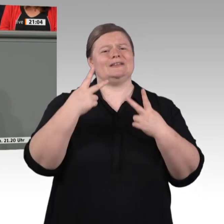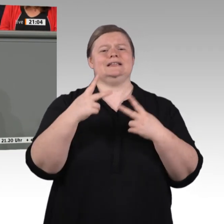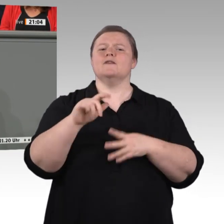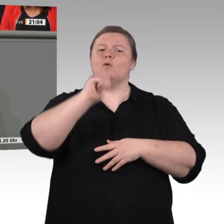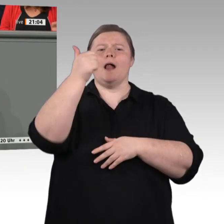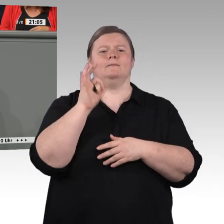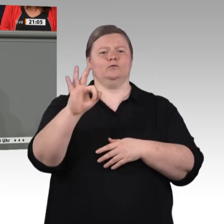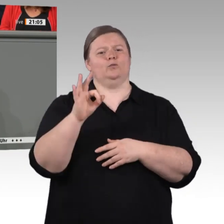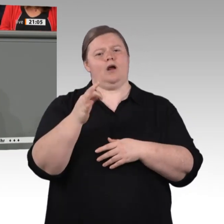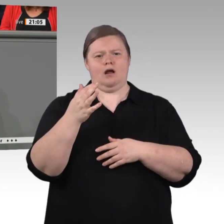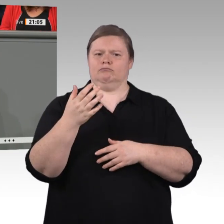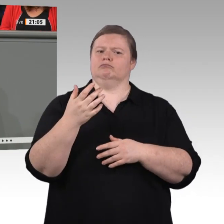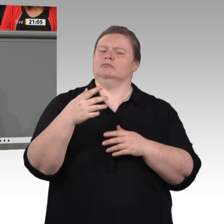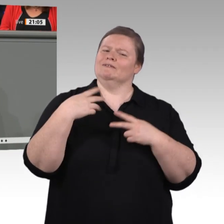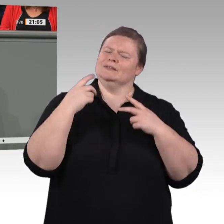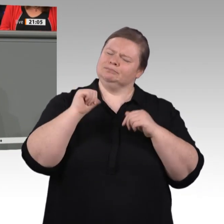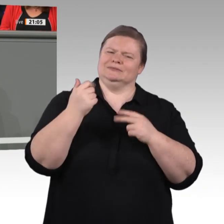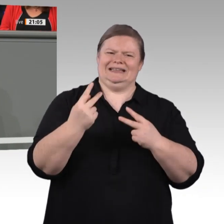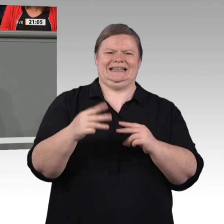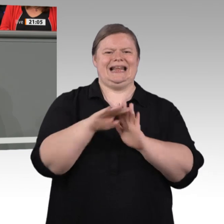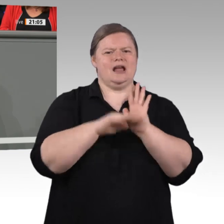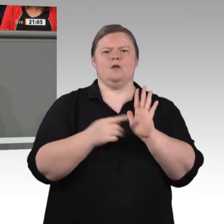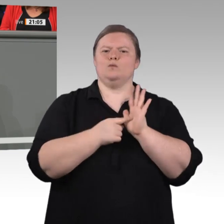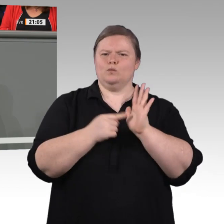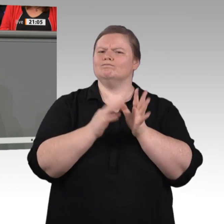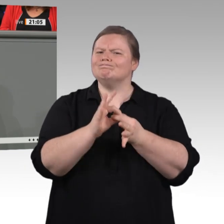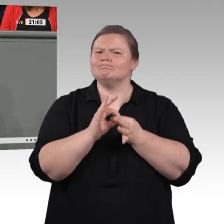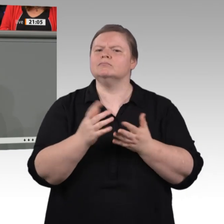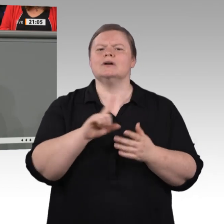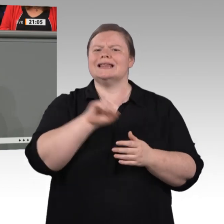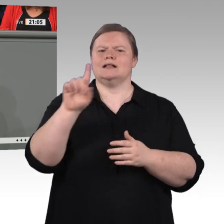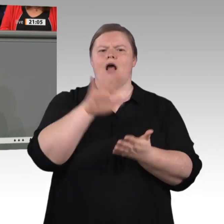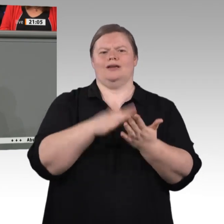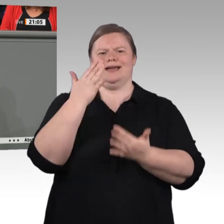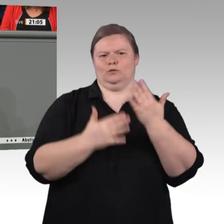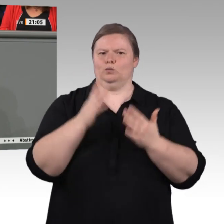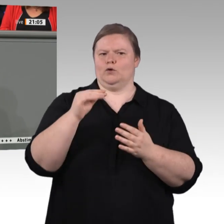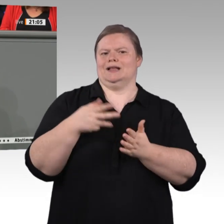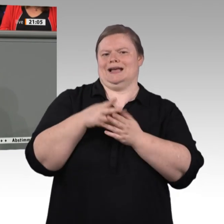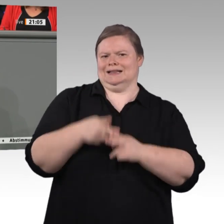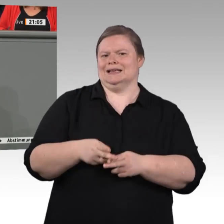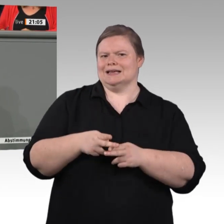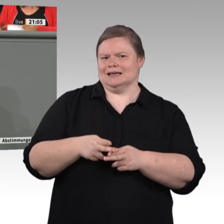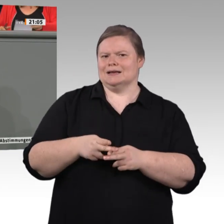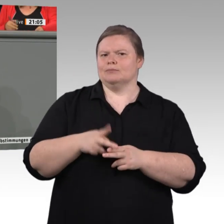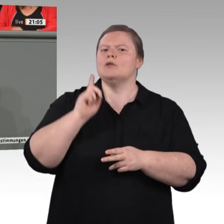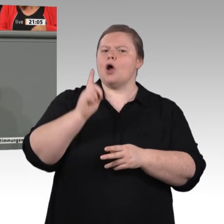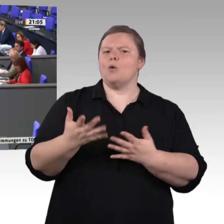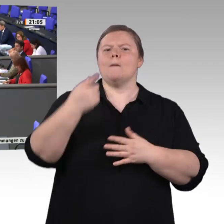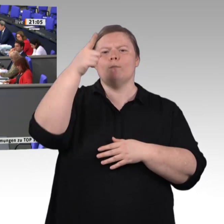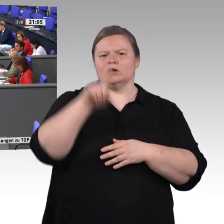die Umstände eingegangen. Aufgrund des Systemwechsels, den wir jetzt anstreben, hin mit der Trennung